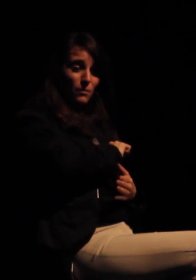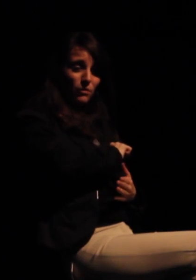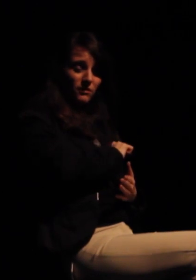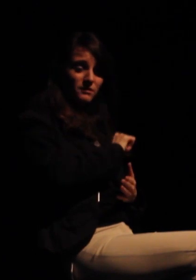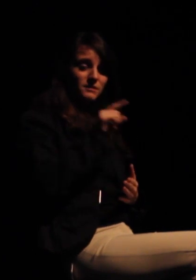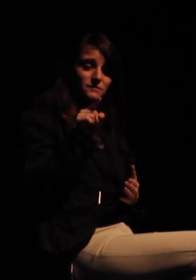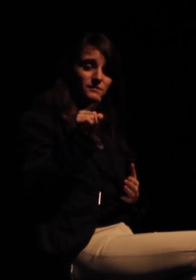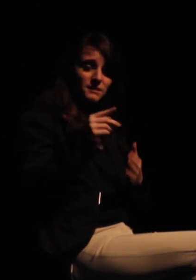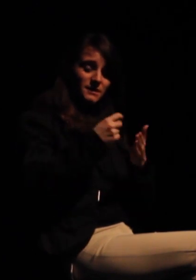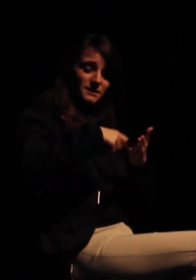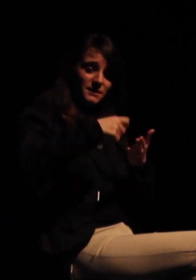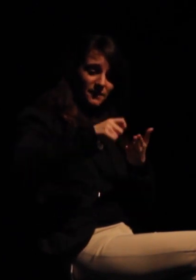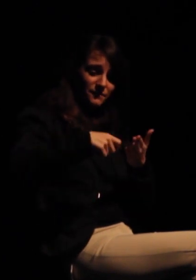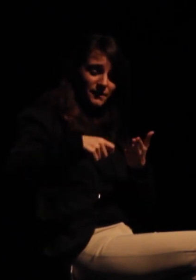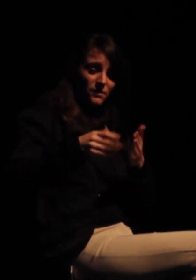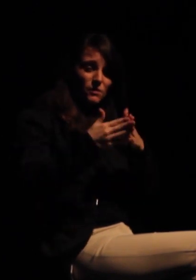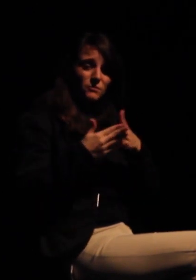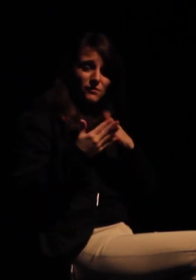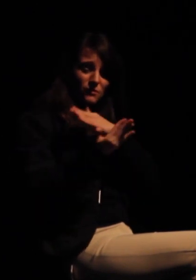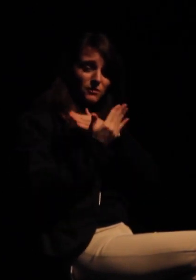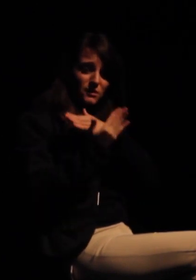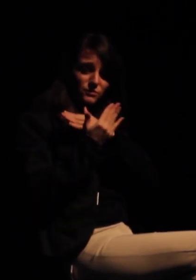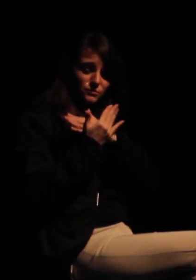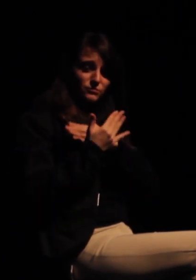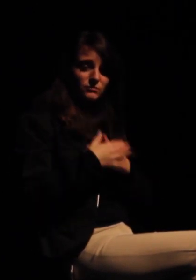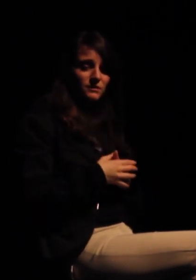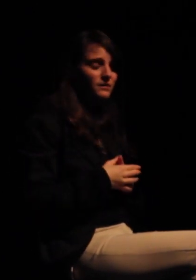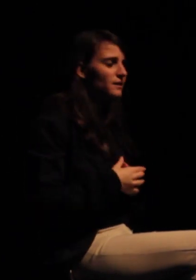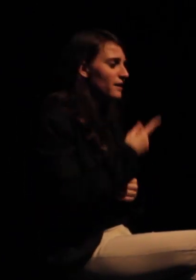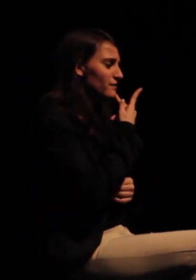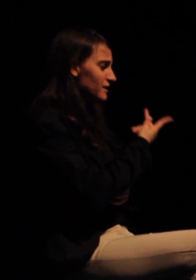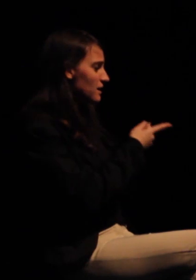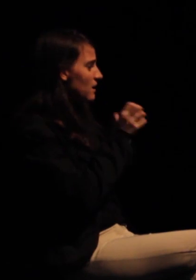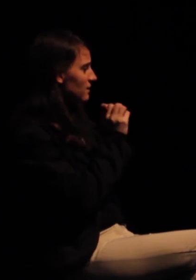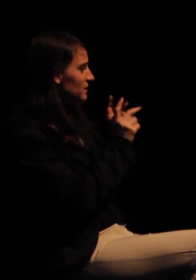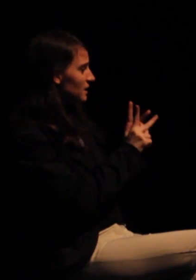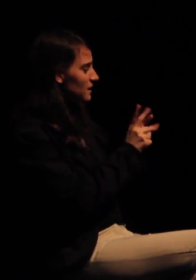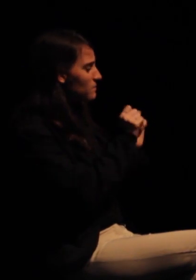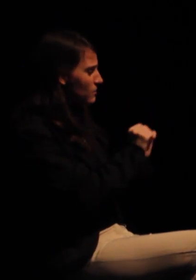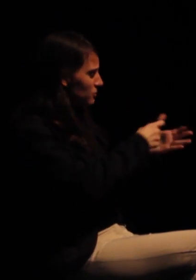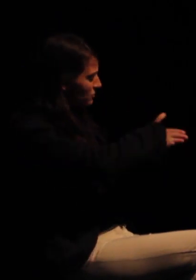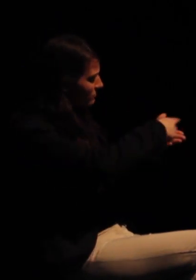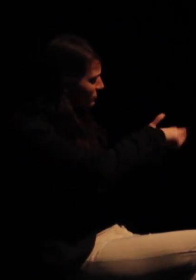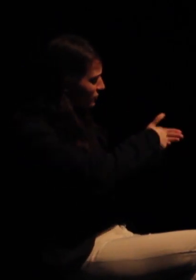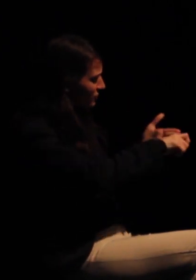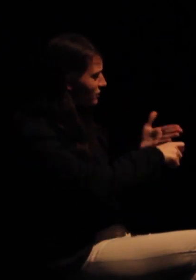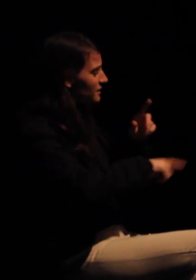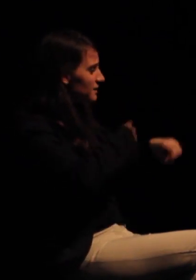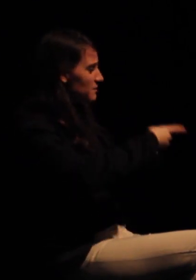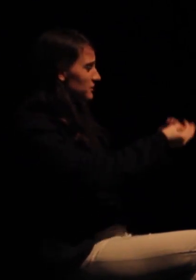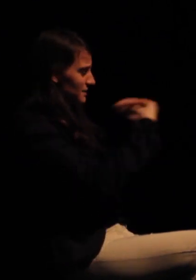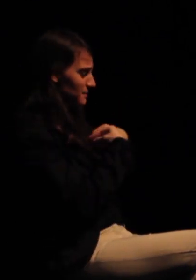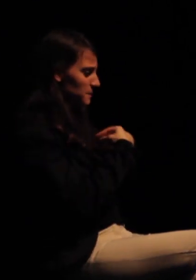se eu escrevo. Eu escrevo muito mal, eu não sei escrever, mas eu escrevi um romance. Você pode corrigir e depois